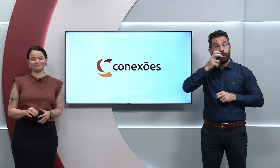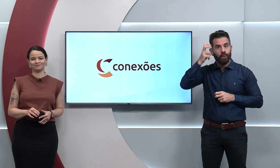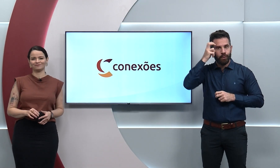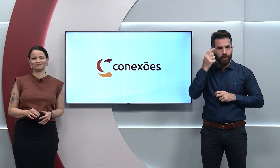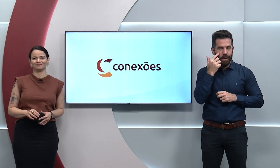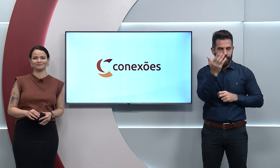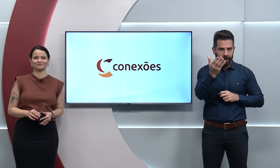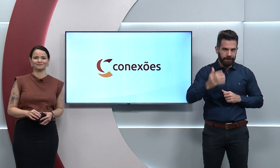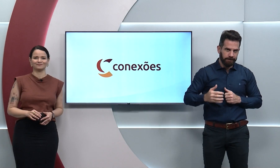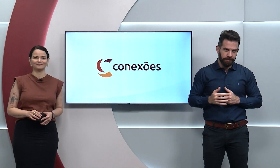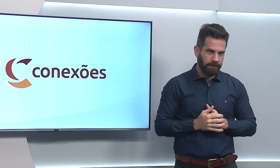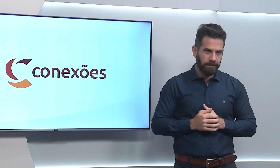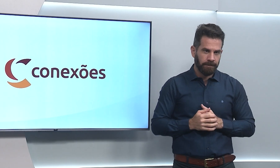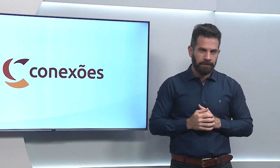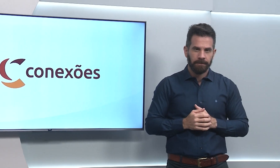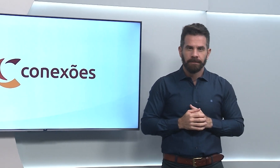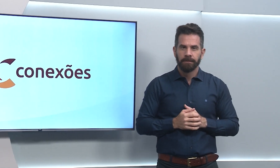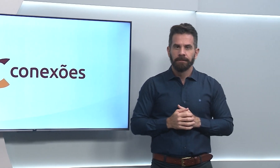cultura.